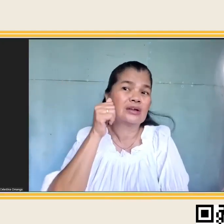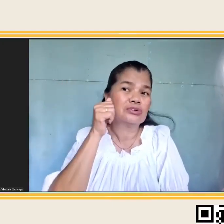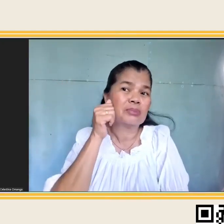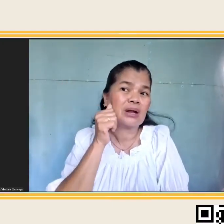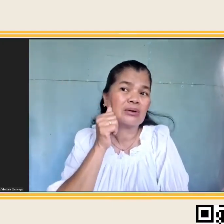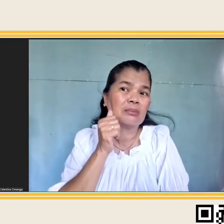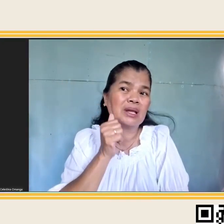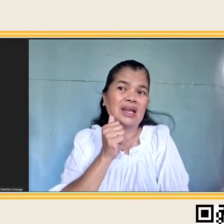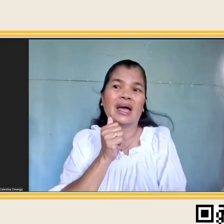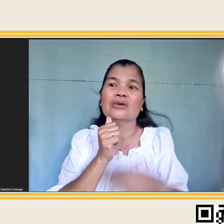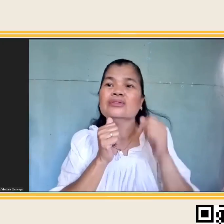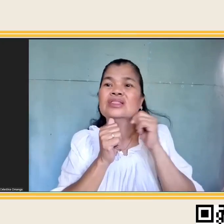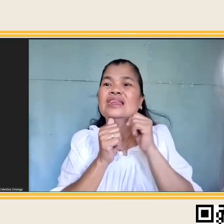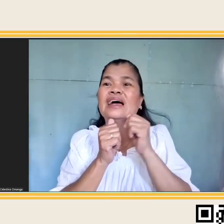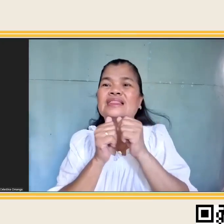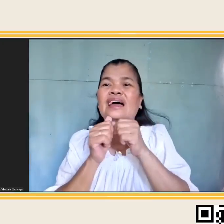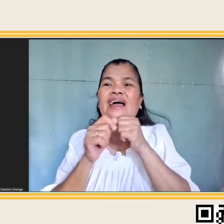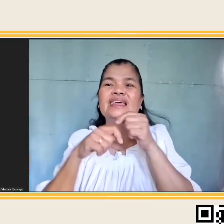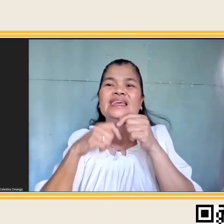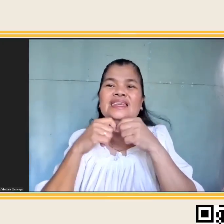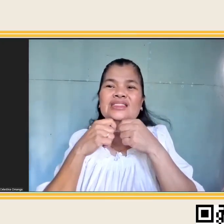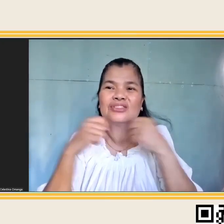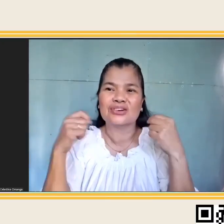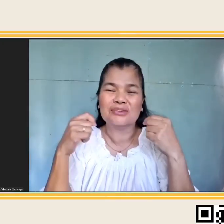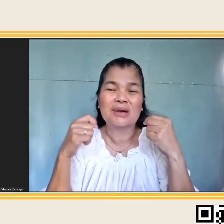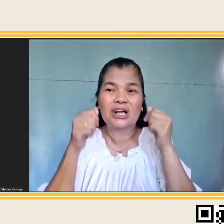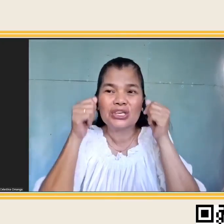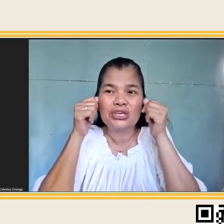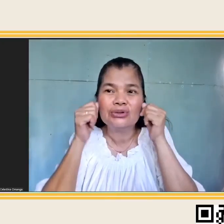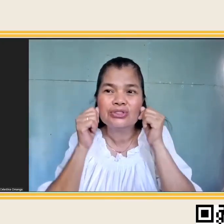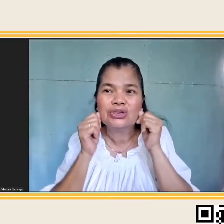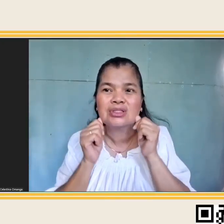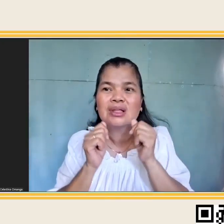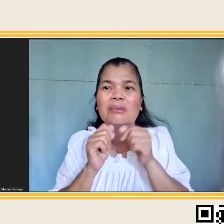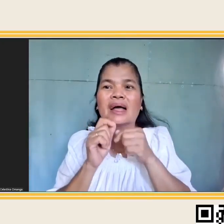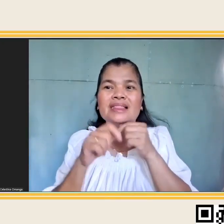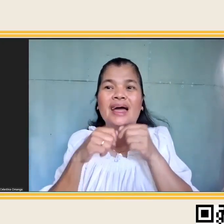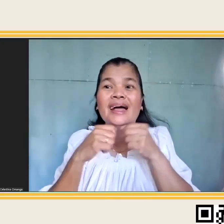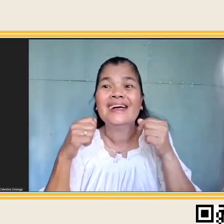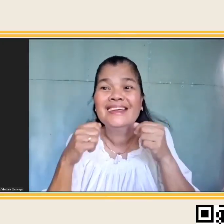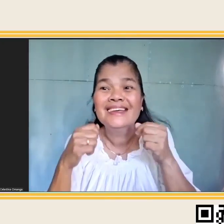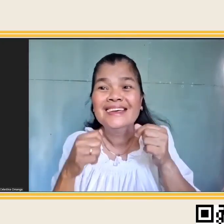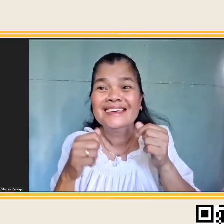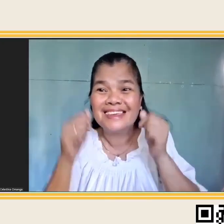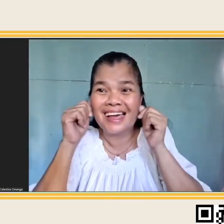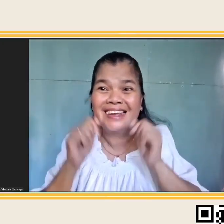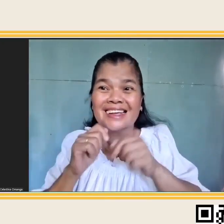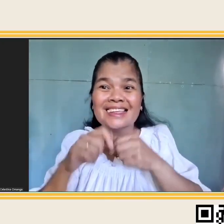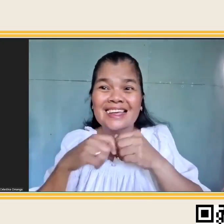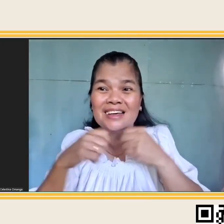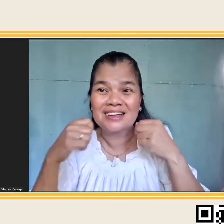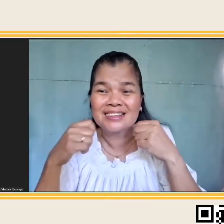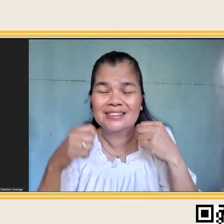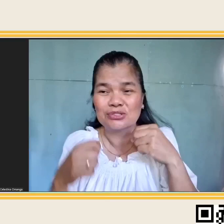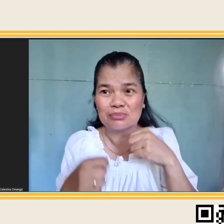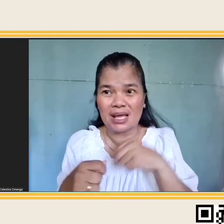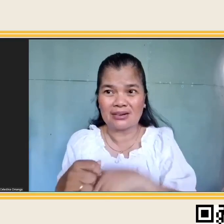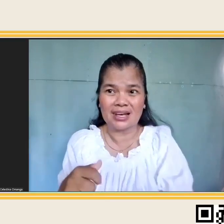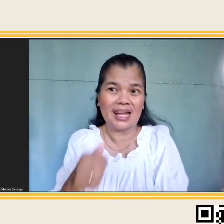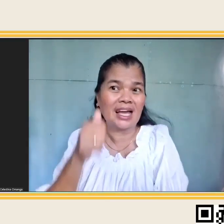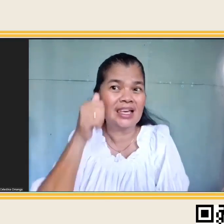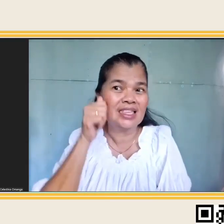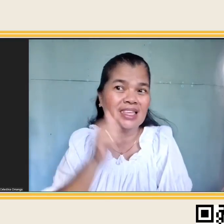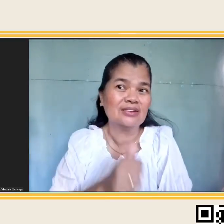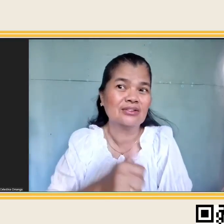yung girl, ang sombrero naman nila, yung tinatali dito, yung mga cute-cute na bata, yan, ganyan ang